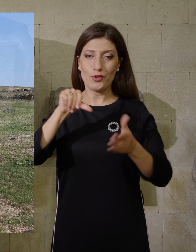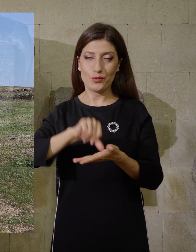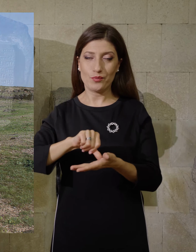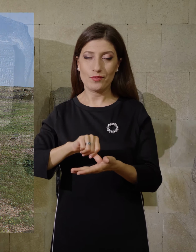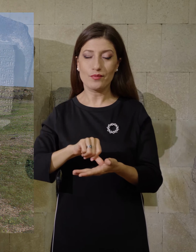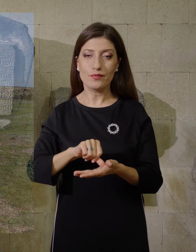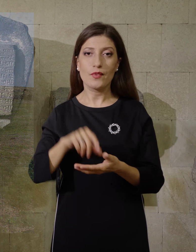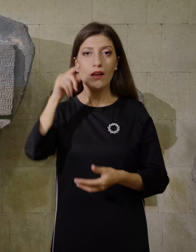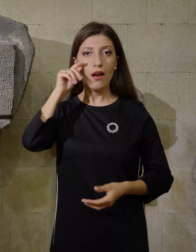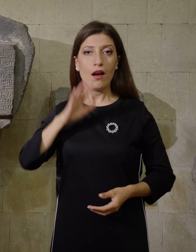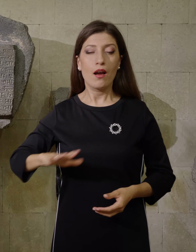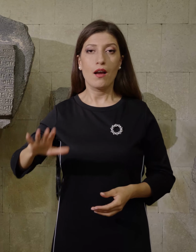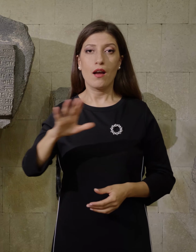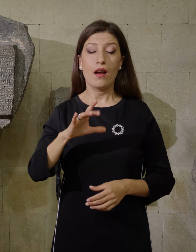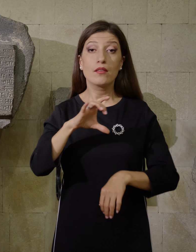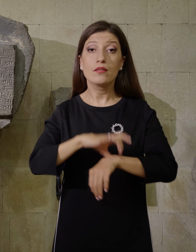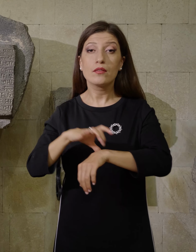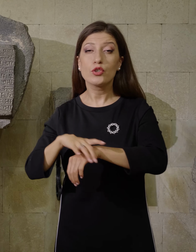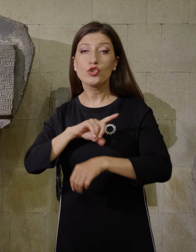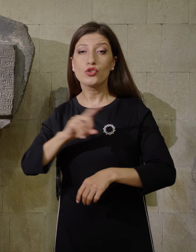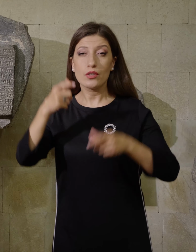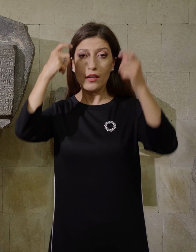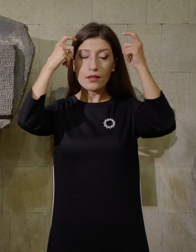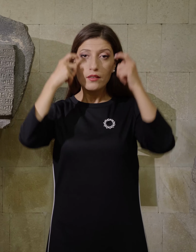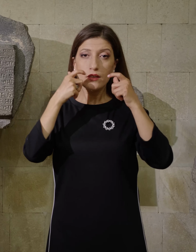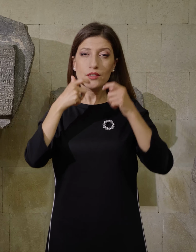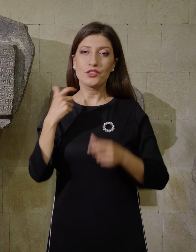Առհասարակ հայկական լեռնաշխարից հայտնաբերված սաղավարտները թվով քիչ են։